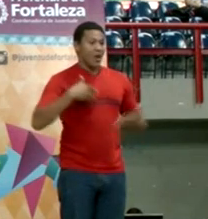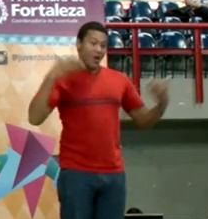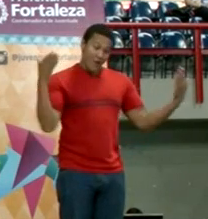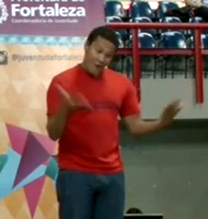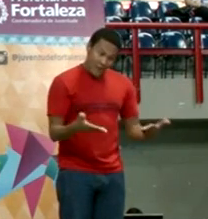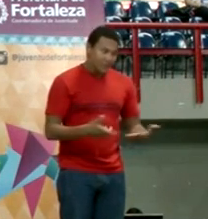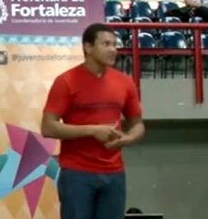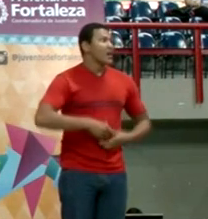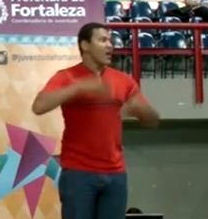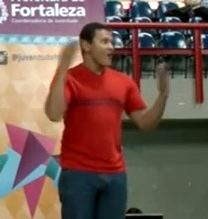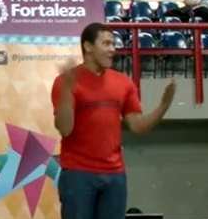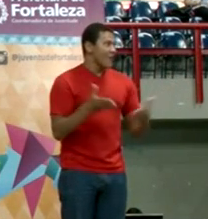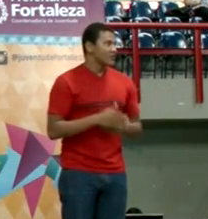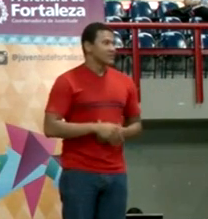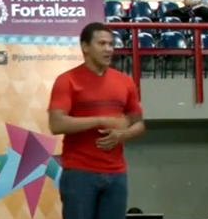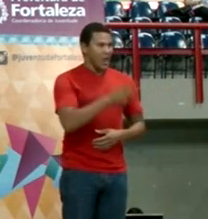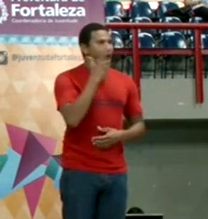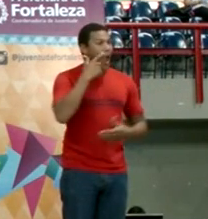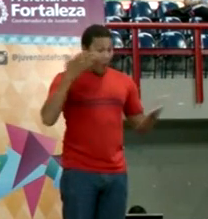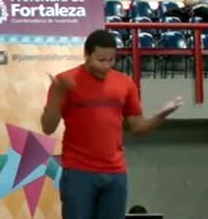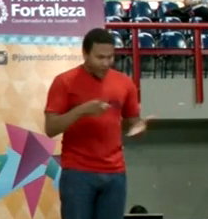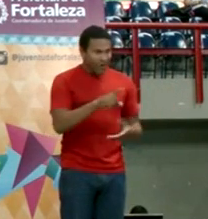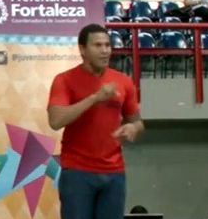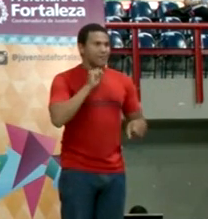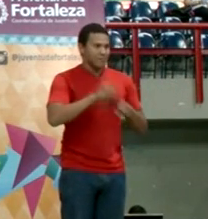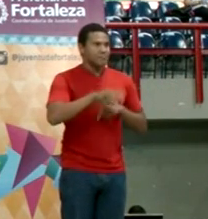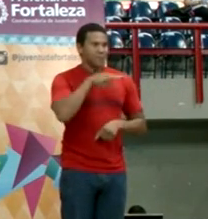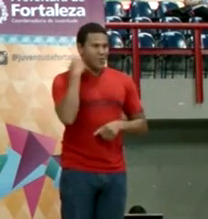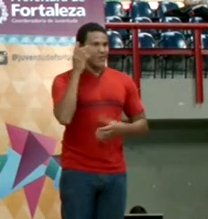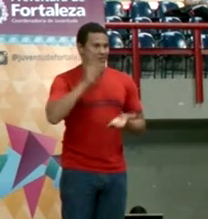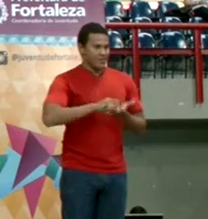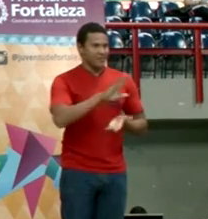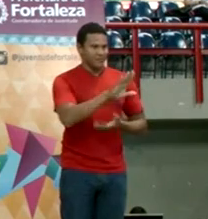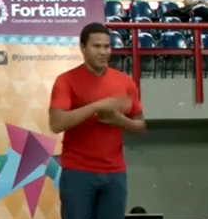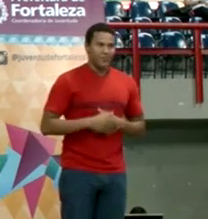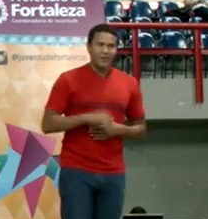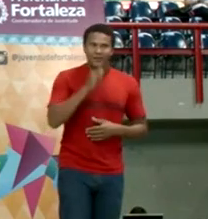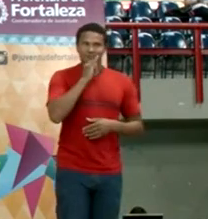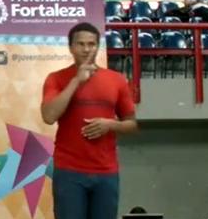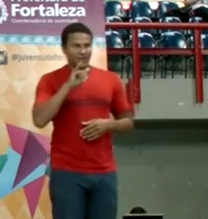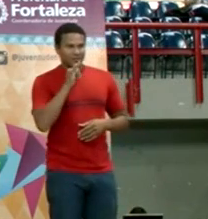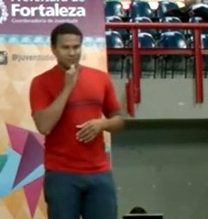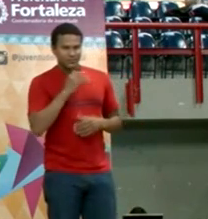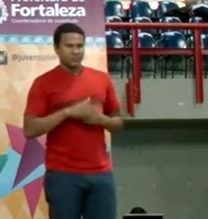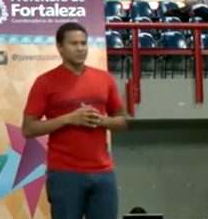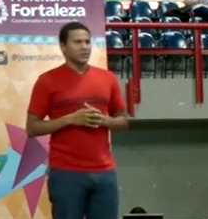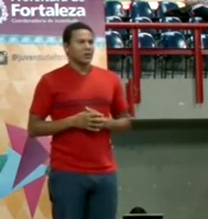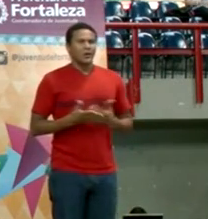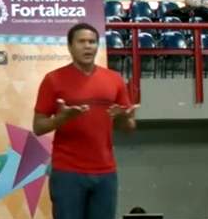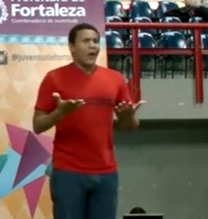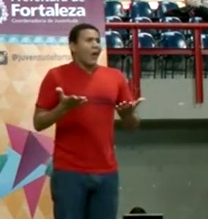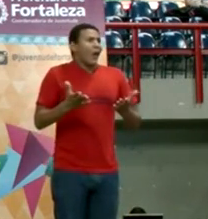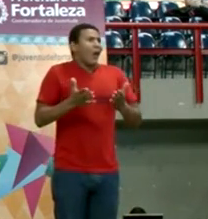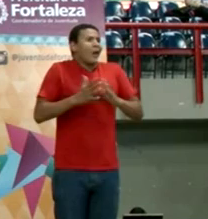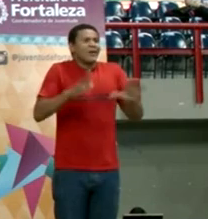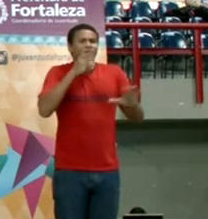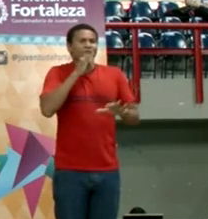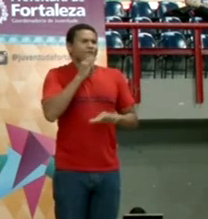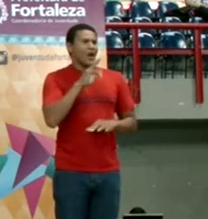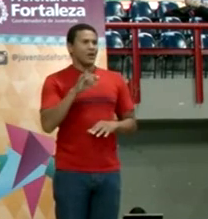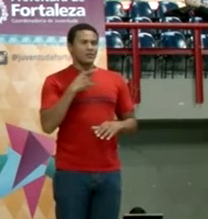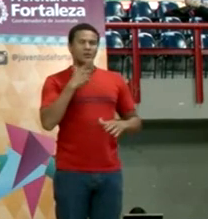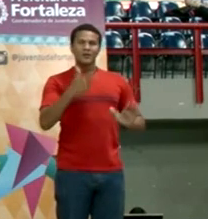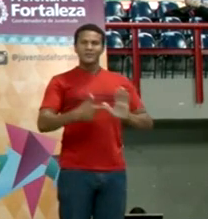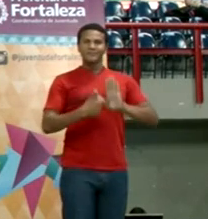é hoje, é hoje, meu filho, que esse homem vai morrer. Porque ele escapou da tentada e na volta, ele praticamente vai se apresentar para